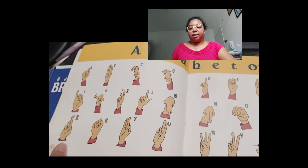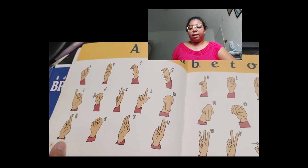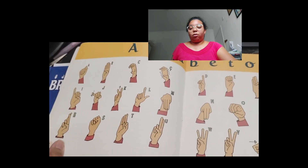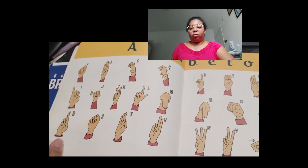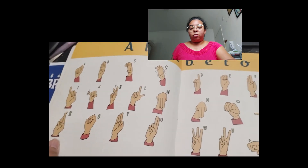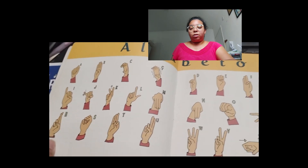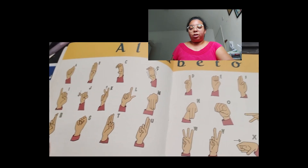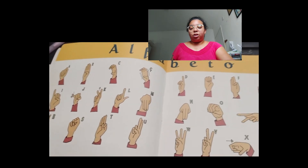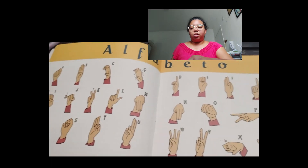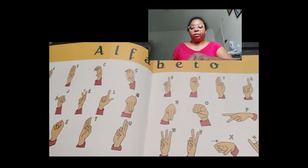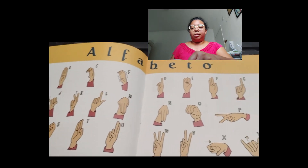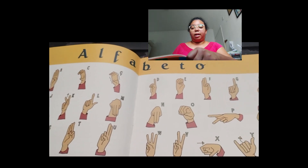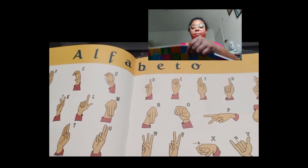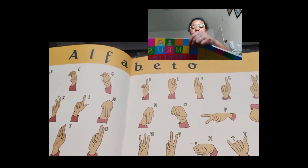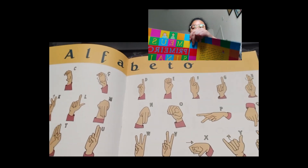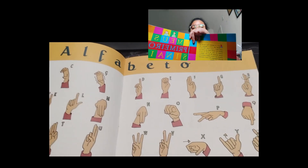o nosso, tá, gente? Então, ele tá